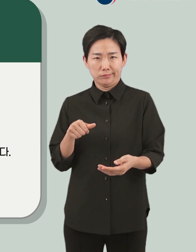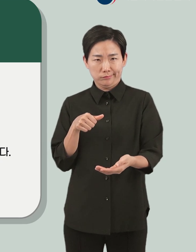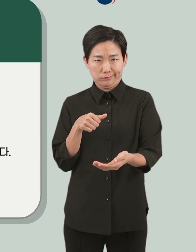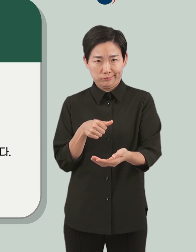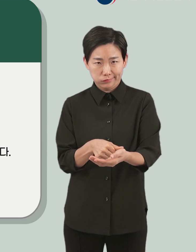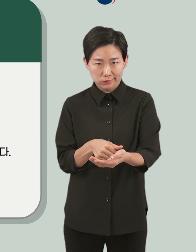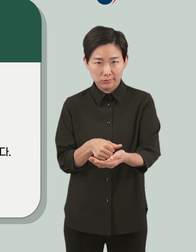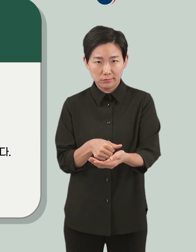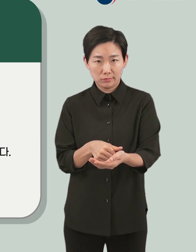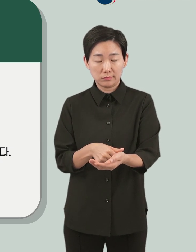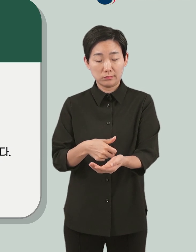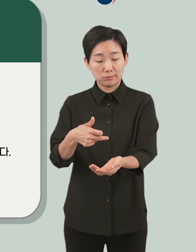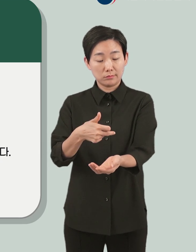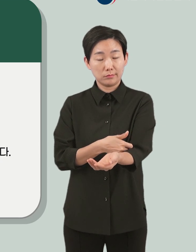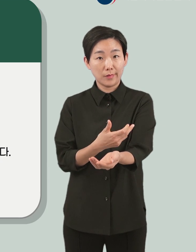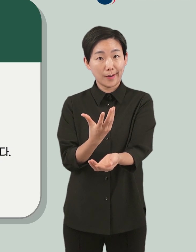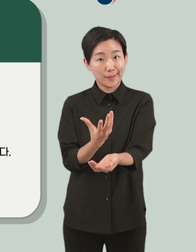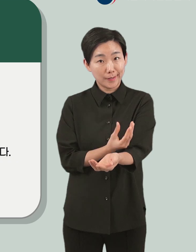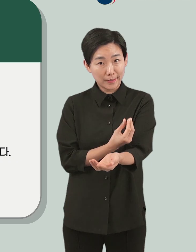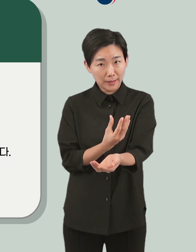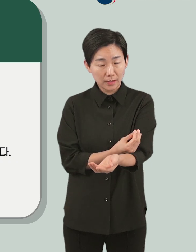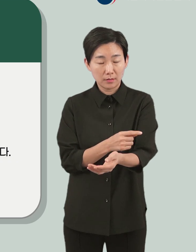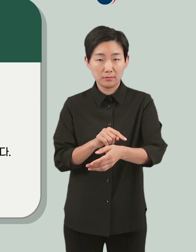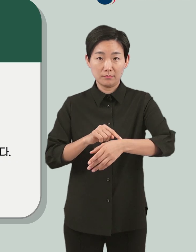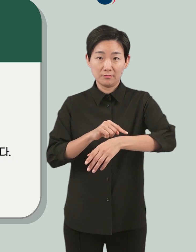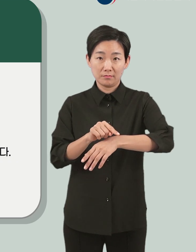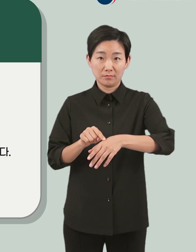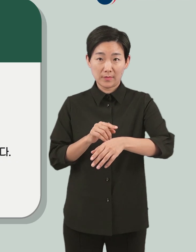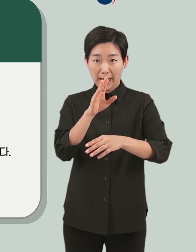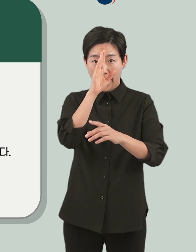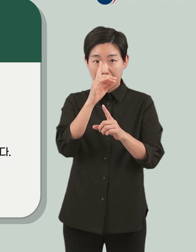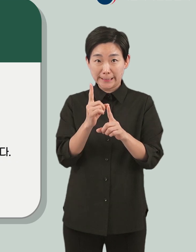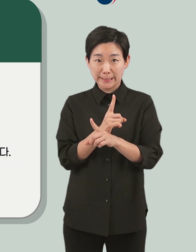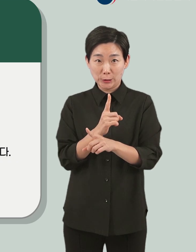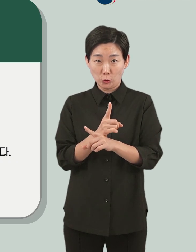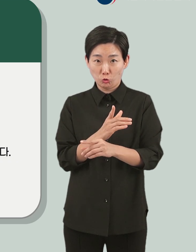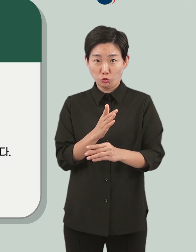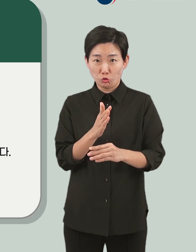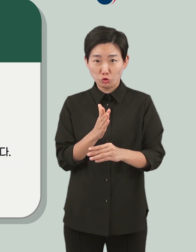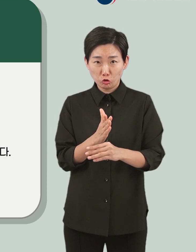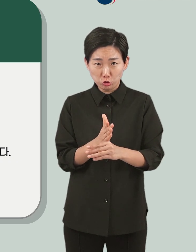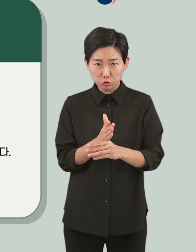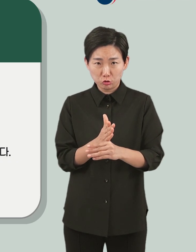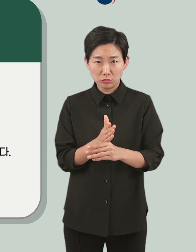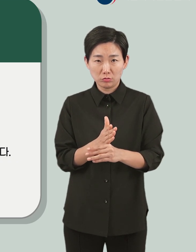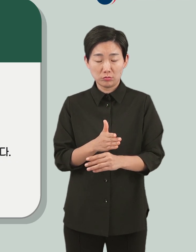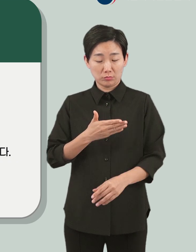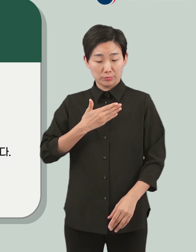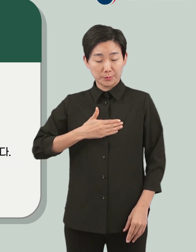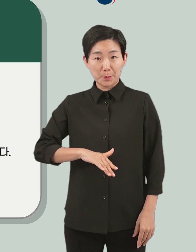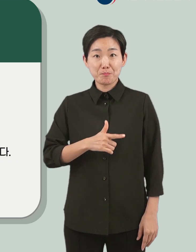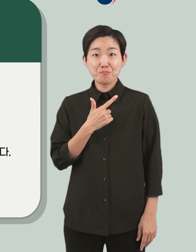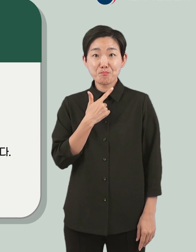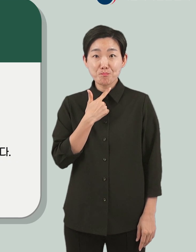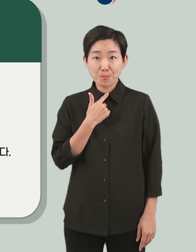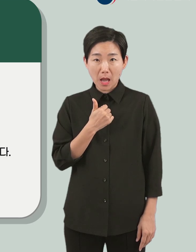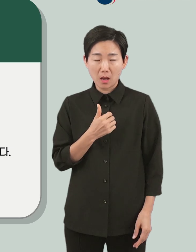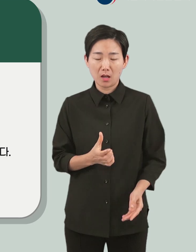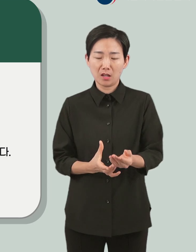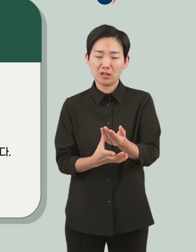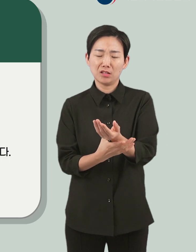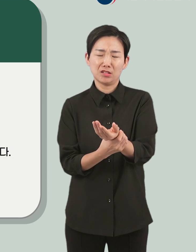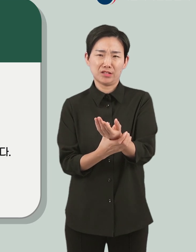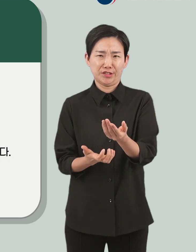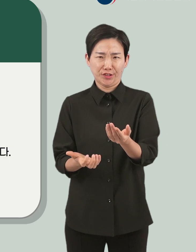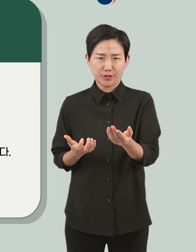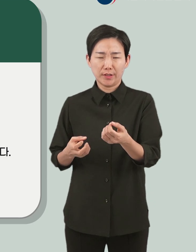의사와 상담합니다. 정맥주사를 맞고 있거나 치료 중인 손목에는 혈압계를 사용하기 전에 반드시 의사와 상담해야